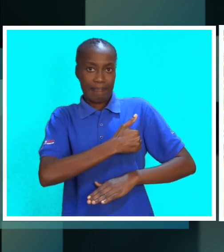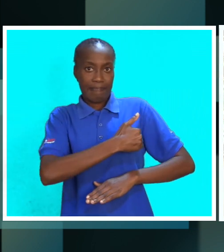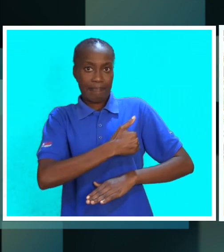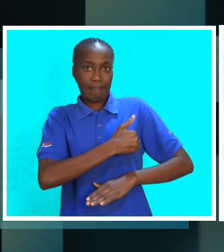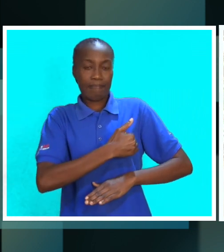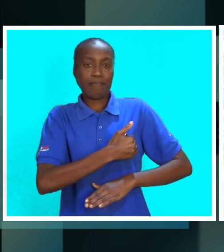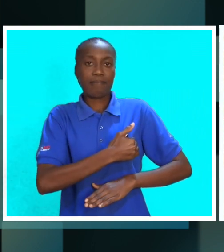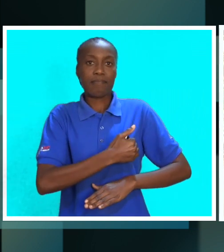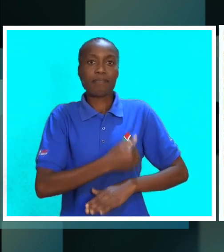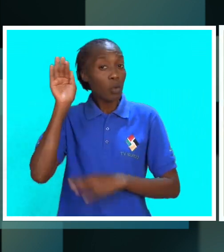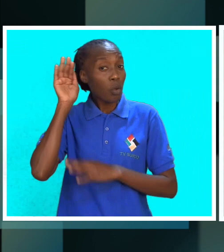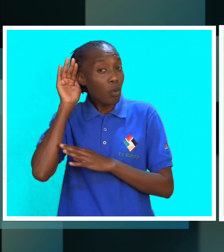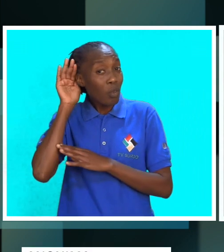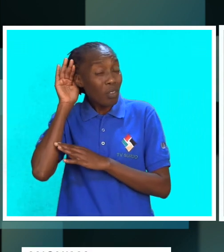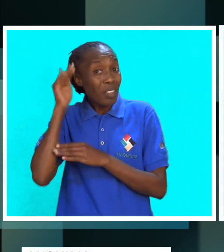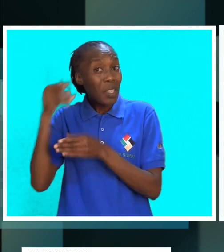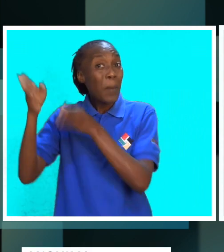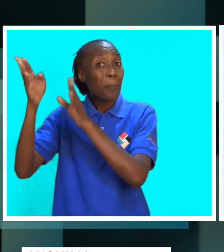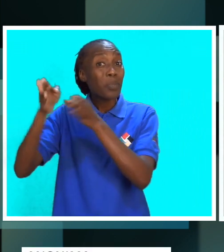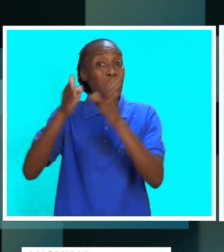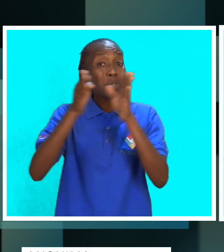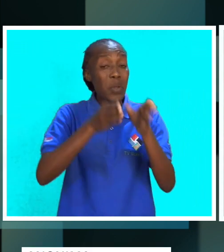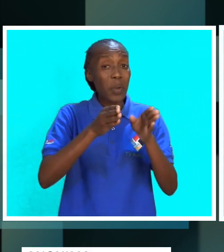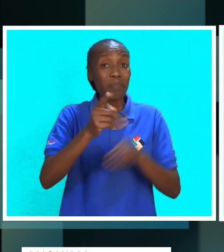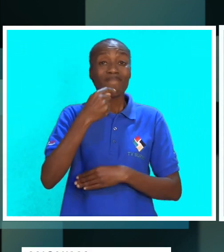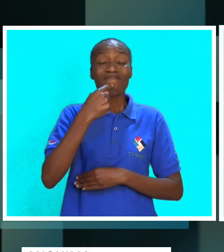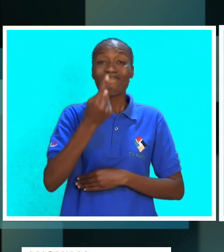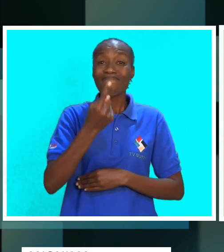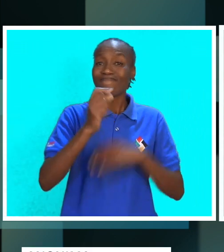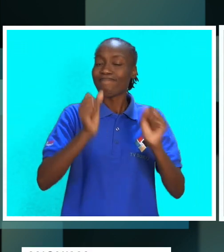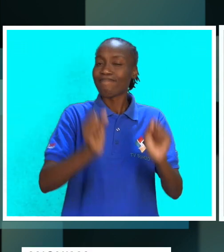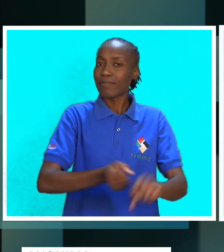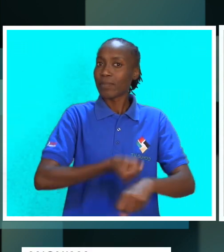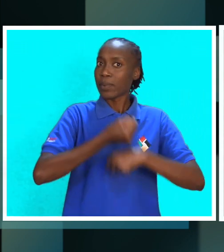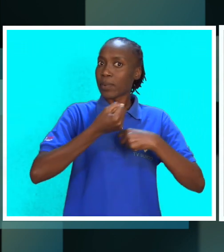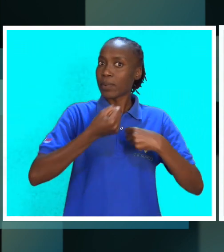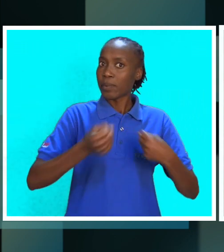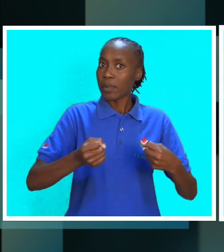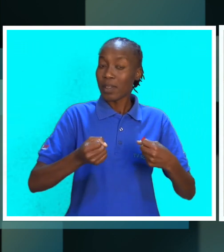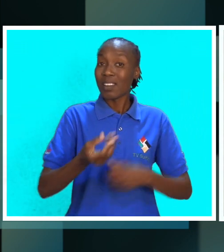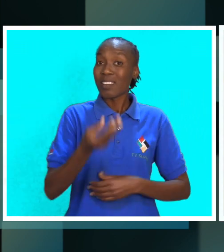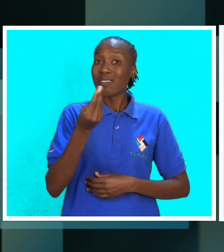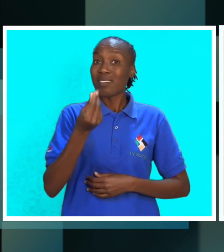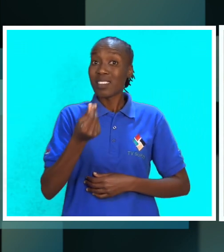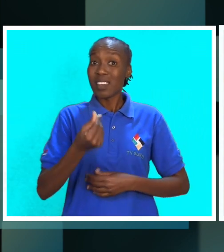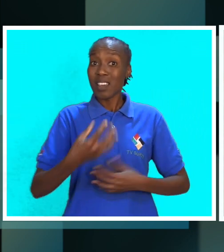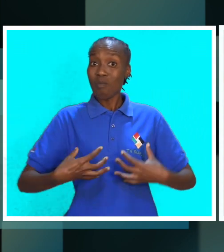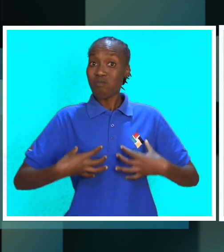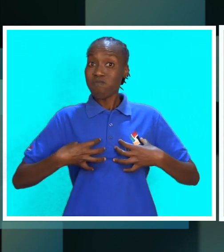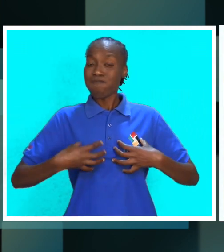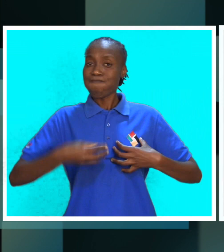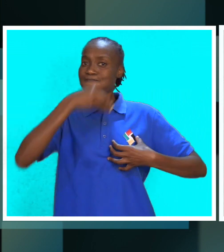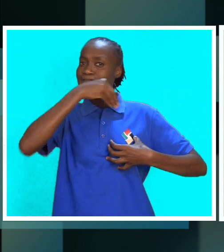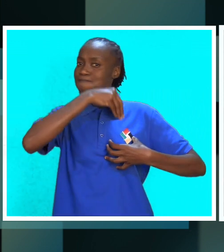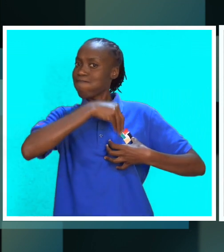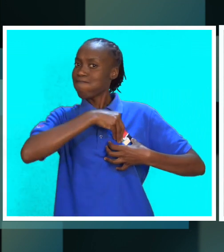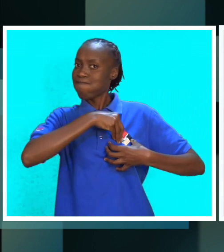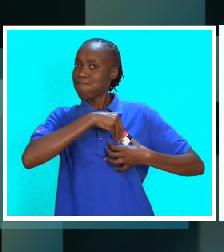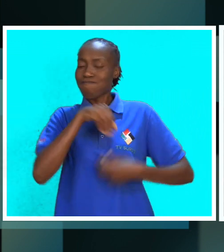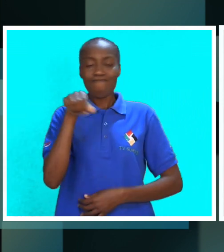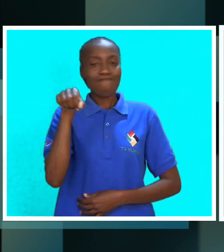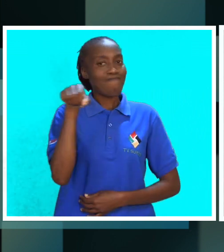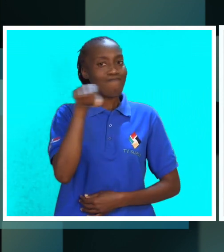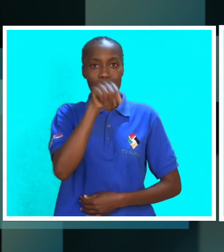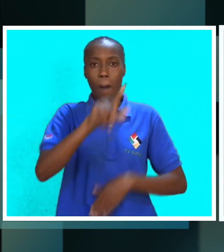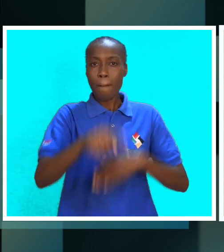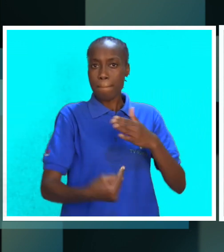É nos cantos quase das mamas. Costumo ouvir as pessoas a dizer que as pessoas não podem pôr dinheiro aqui